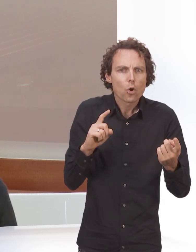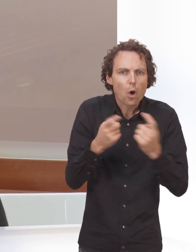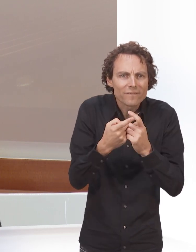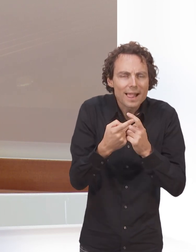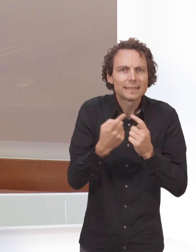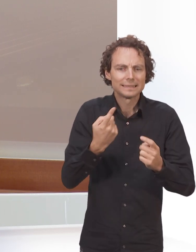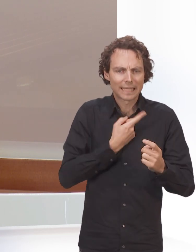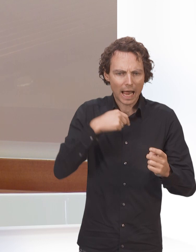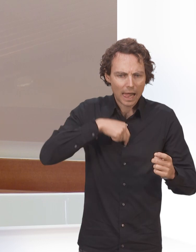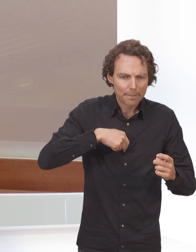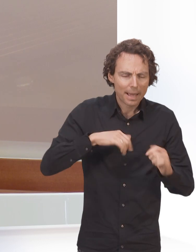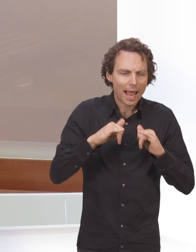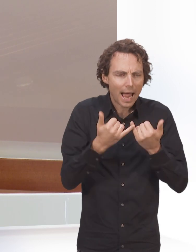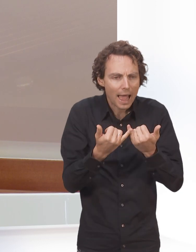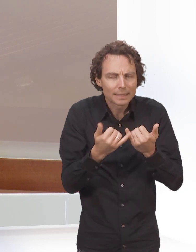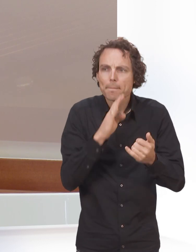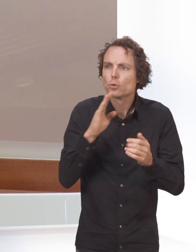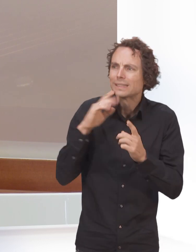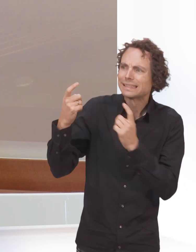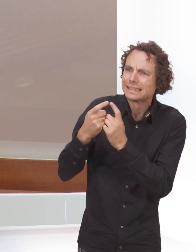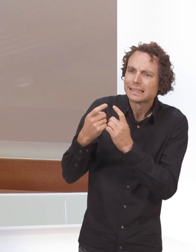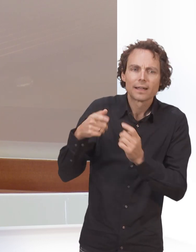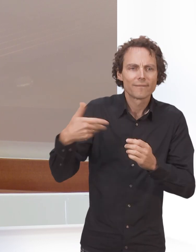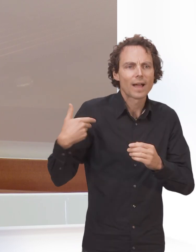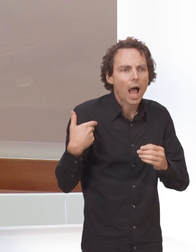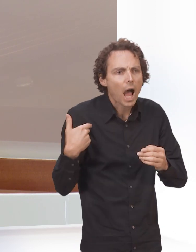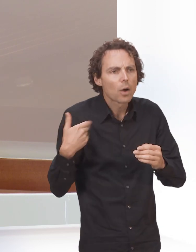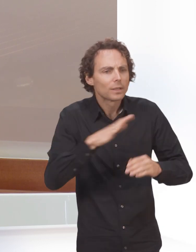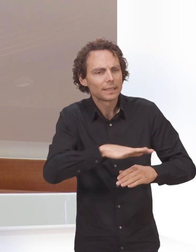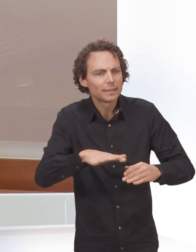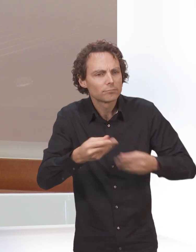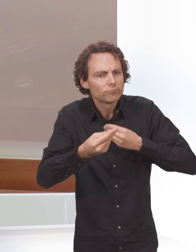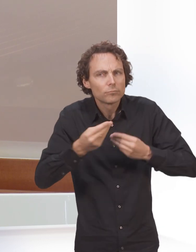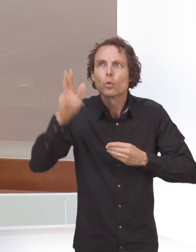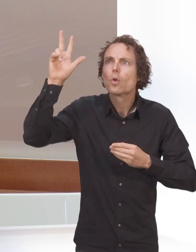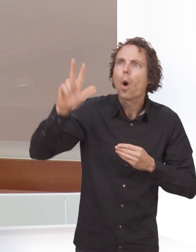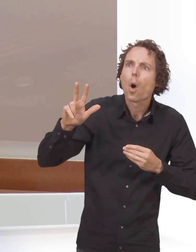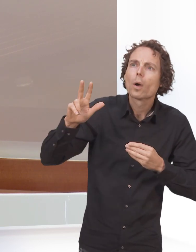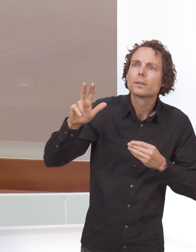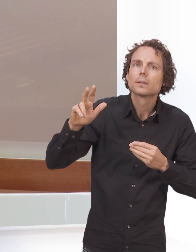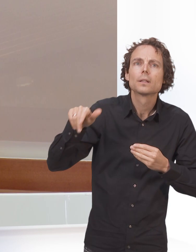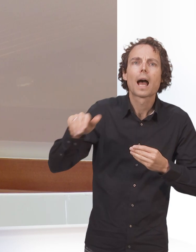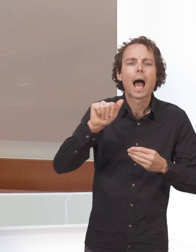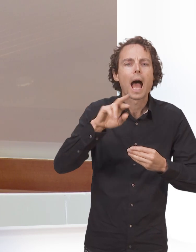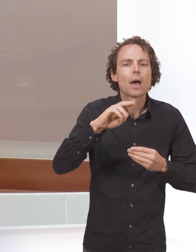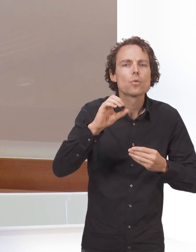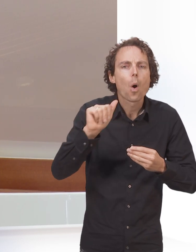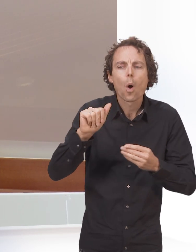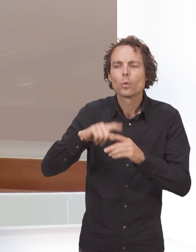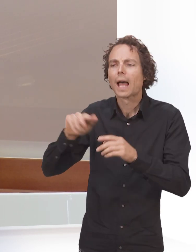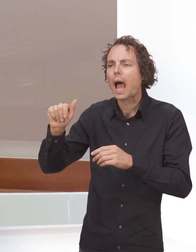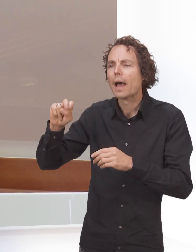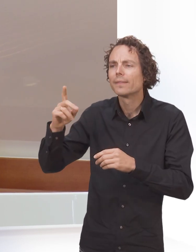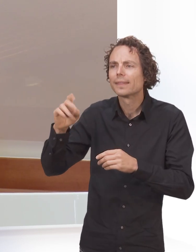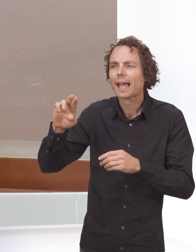mit mir, mit meinen Eltern, mit meiner Mutter, mit meiner Frau, mit unseren Kindern, mit Gott, mit Arno und Andreas, mit unserer